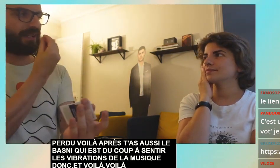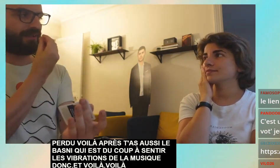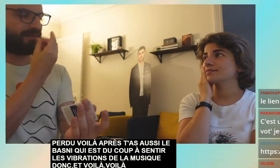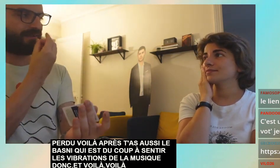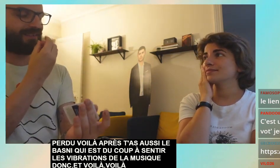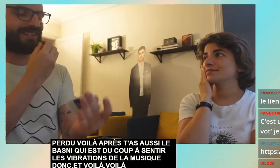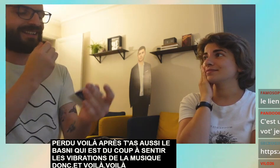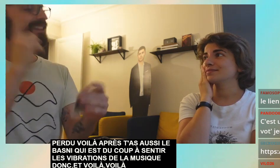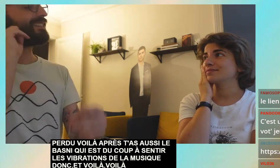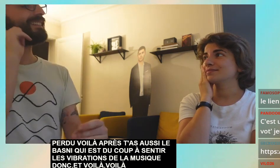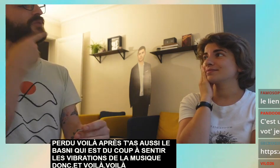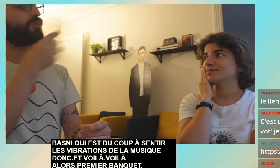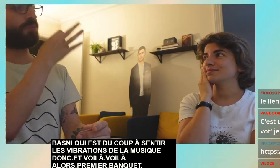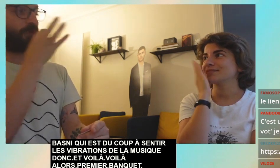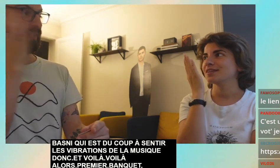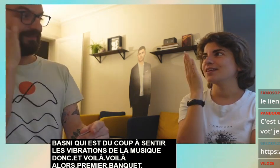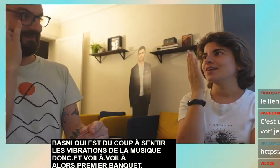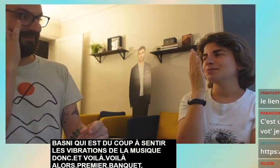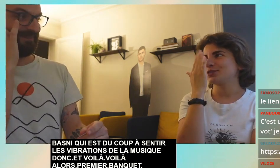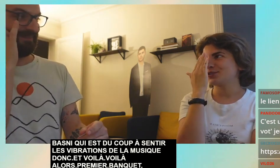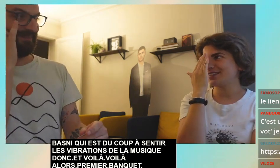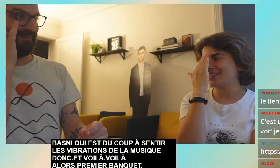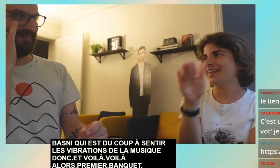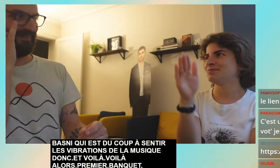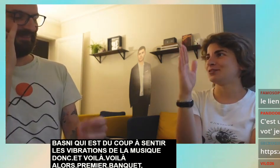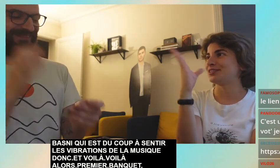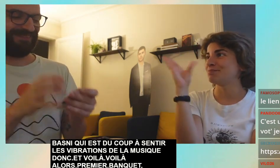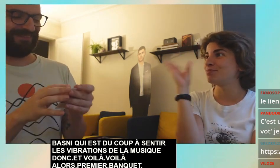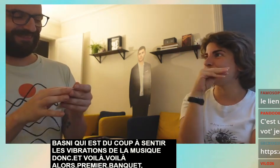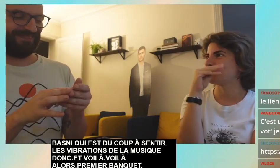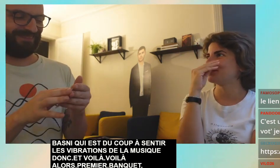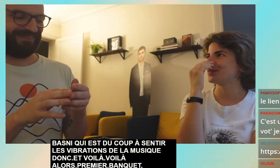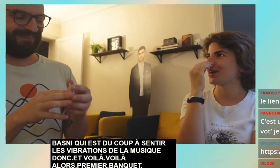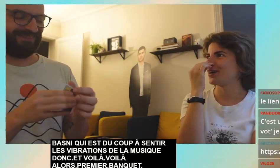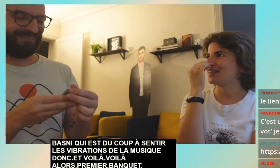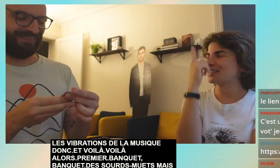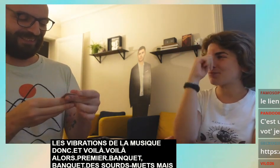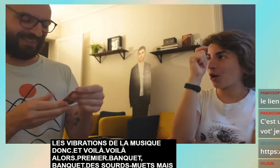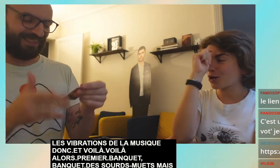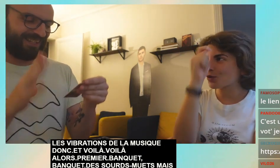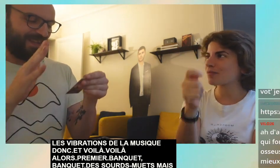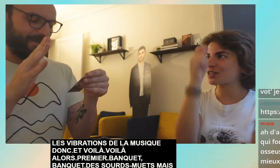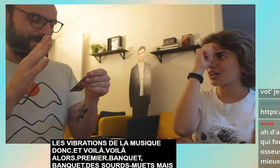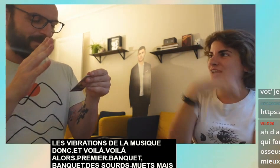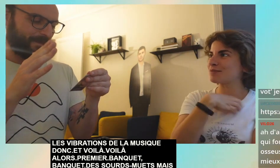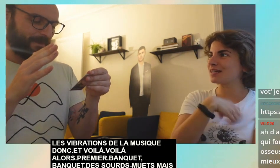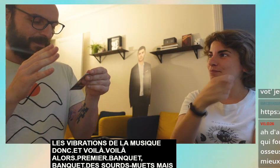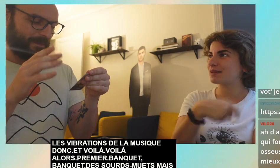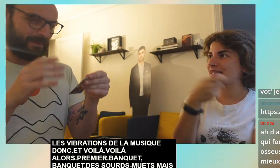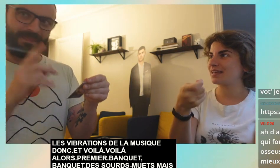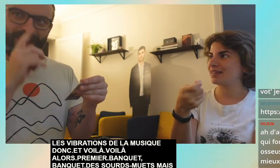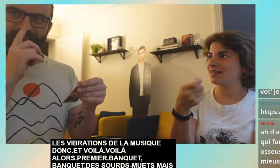banquet des sourds-muets. Mais je sais plus en même temps. C'est pour rendre hommage à la BNP.